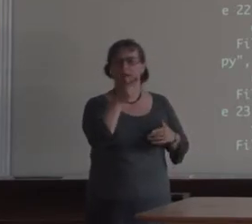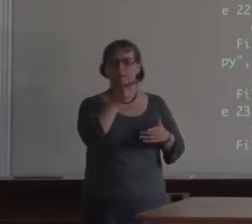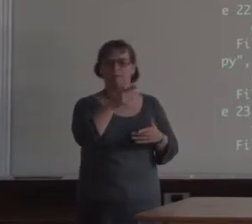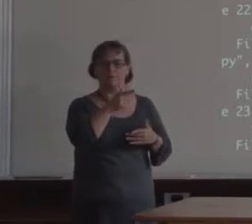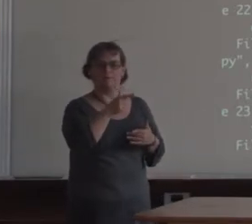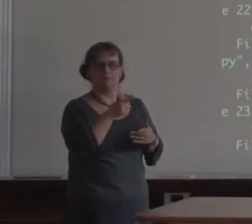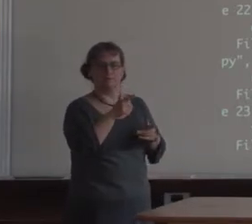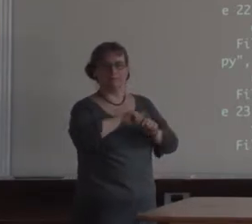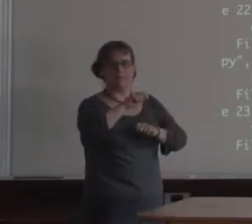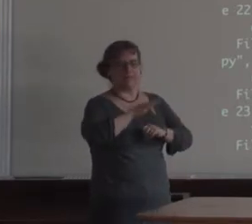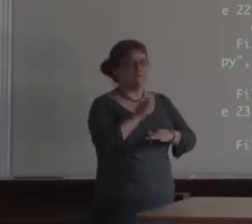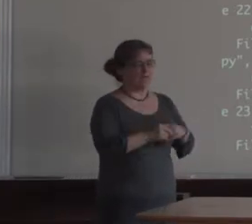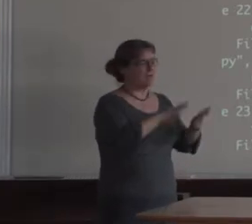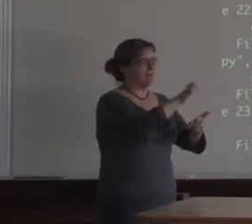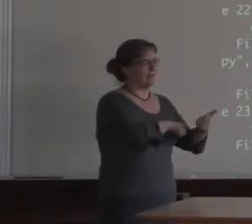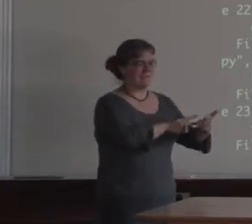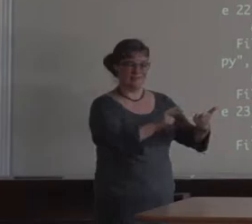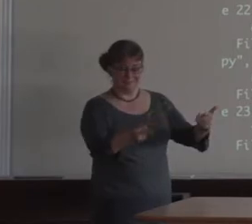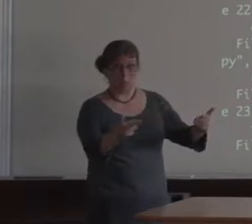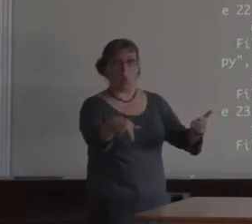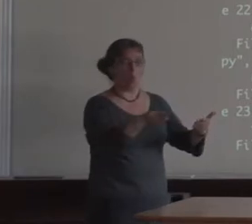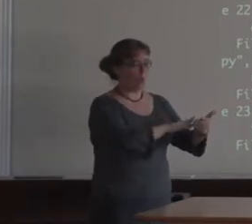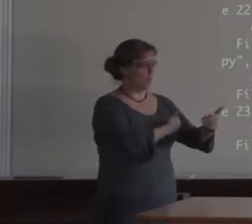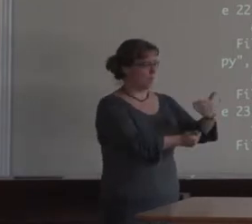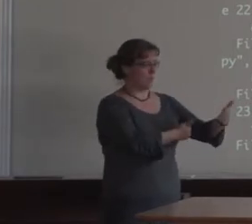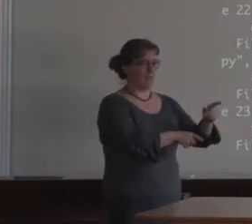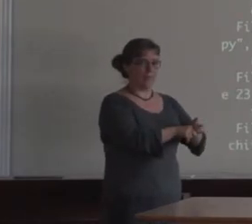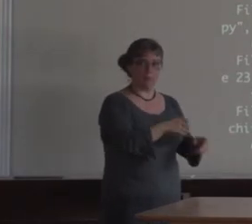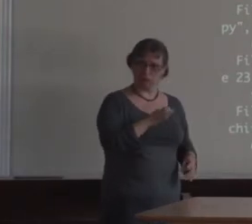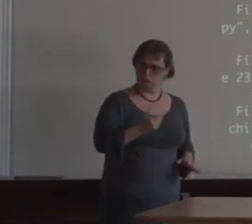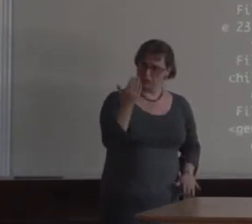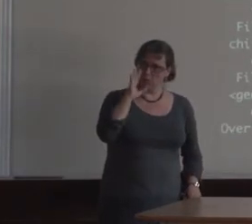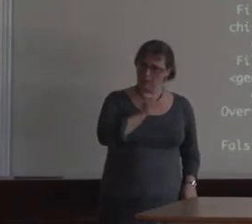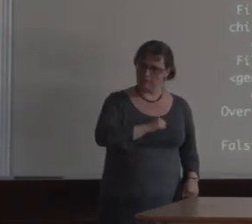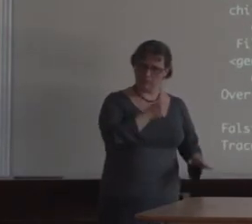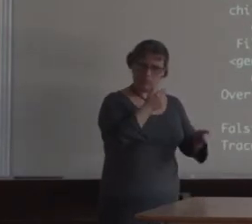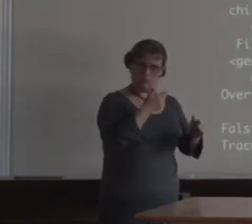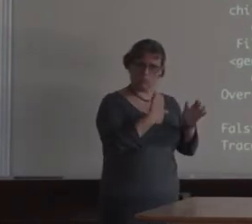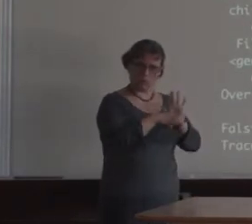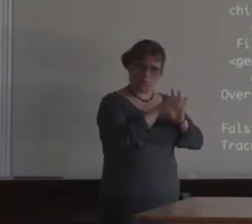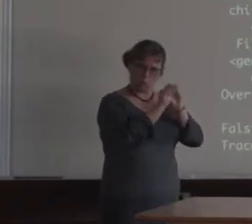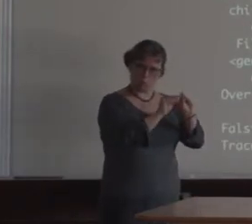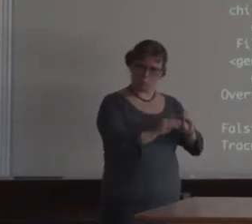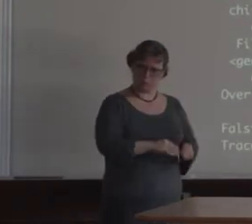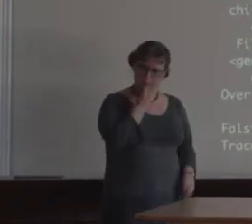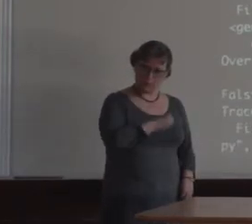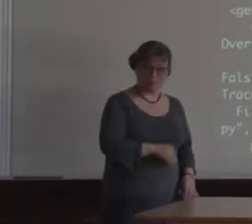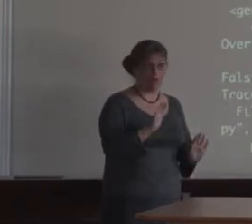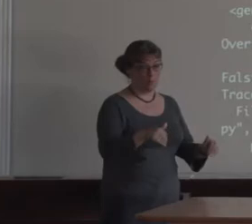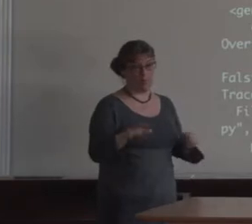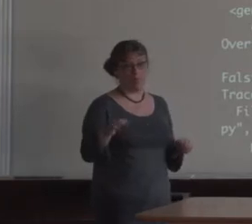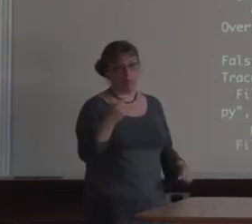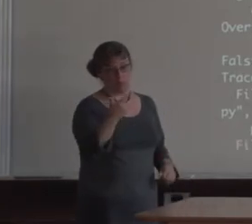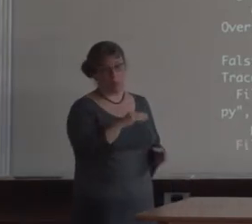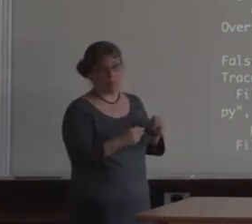deux exceptions différentes en appelant mon code. Pourtant, il avait l'air bien mon code. Hein. Il n'était pas compliqué, mais il m'a quand même trouvé deux problèmes